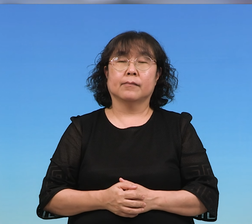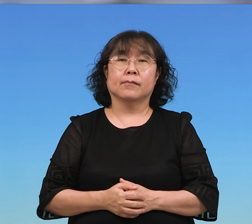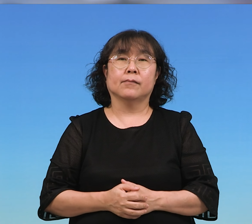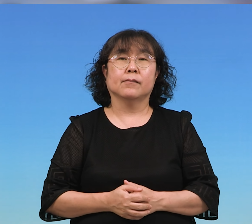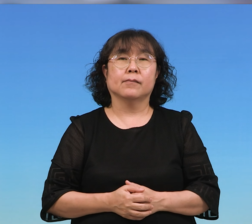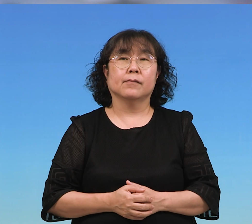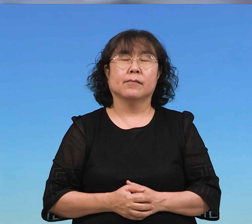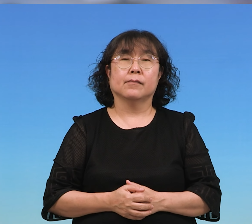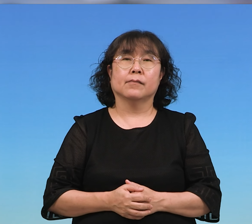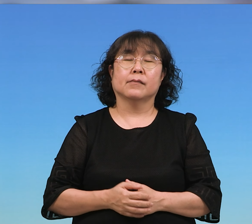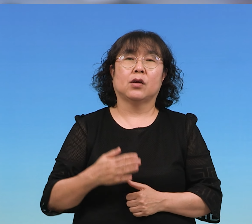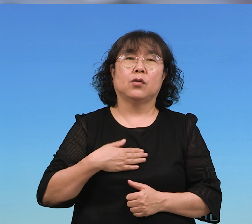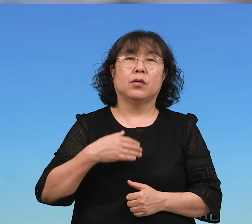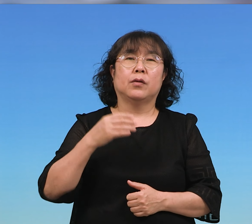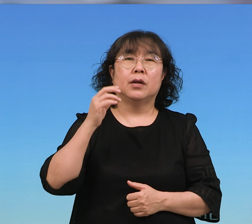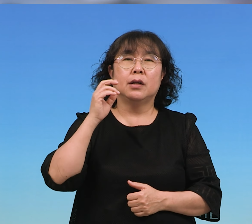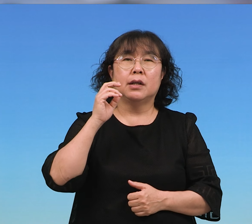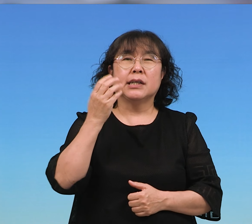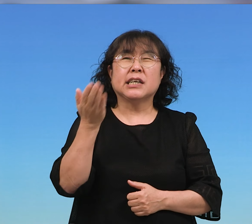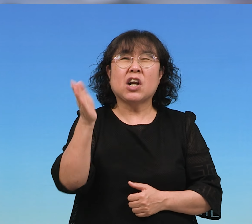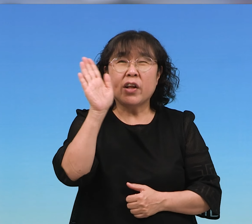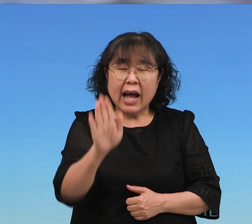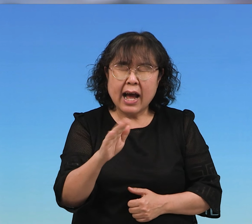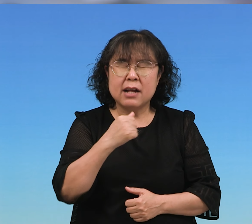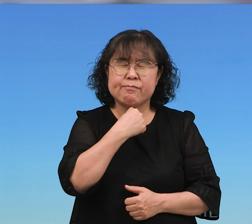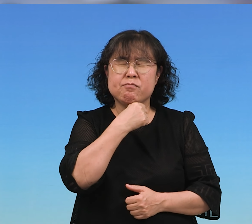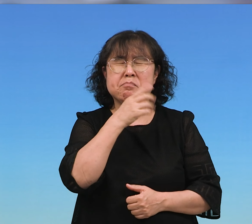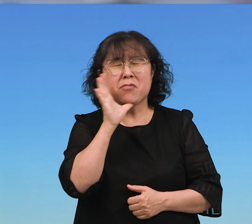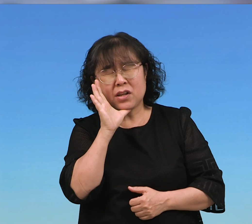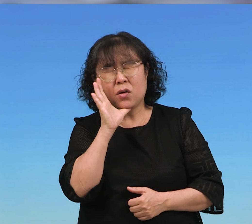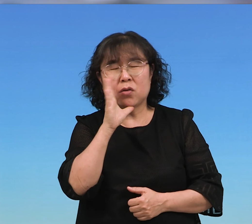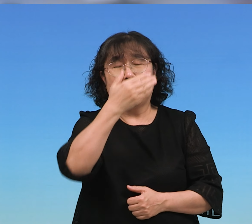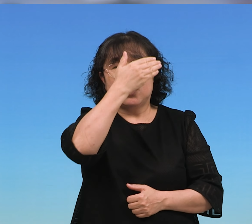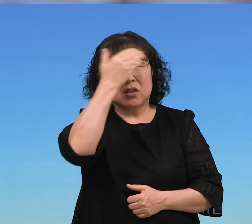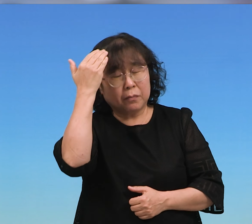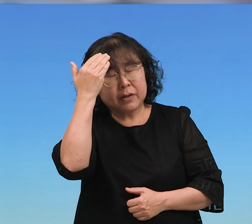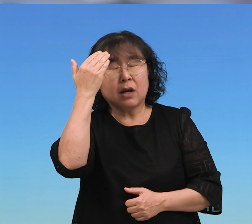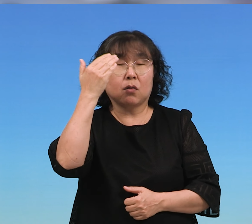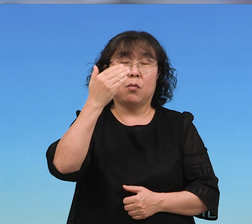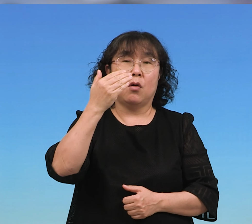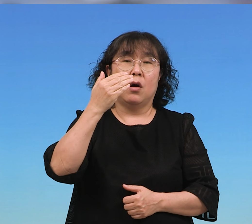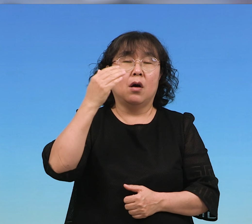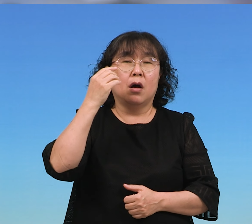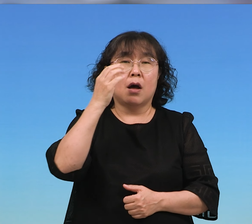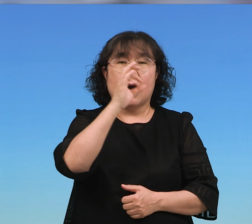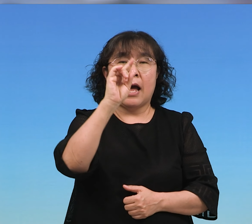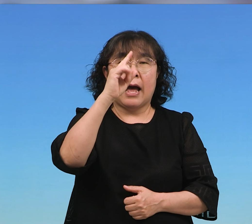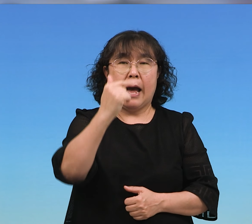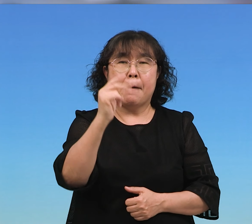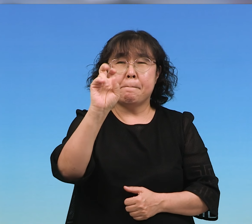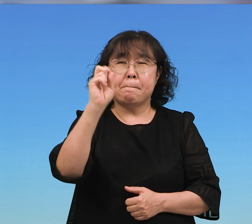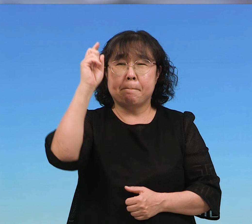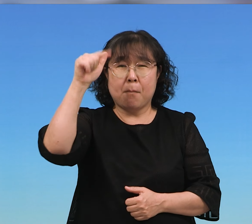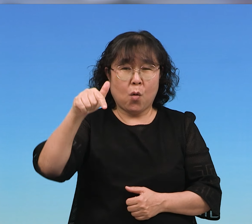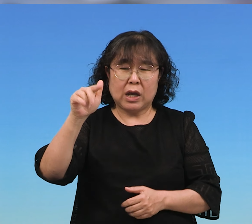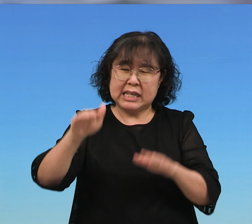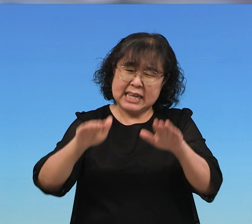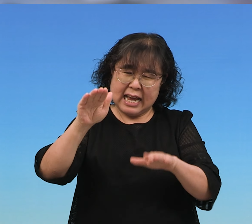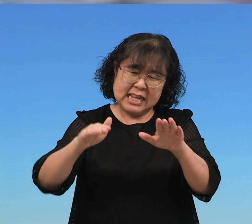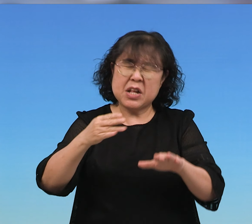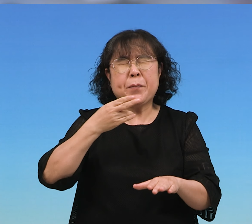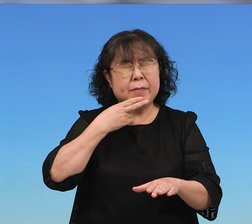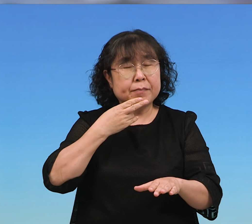하는 이야기입니다. 뭐 연세가 드셨다고 안목이 생기는 게 아니고요, 젊다고 안목이 없는 게 아니에요.